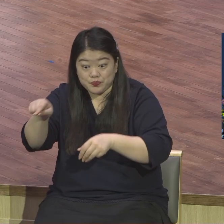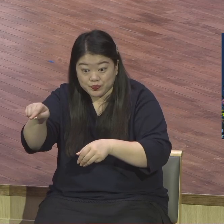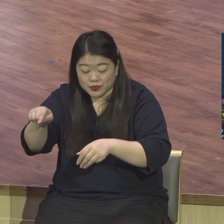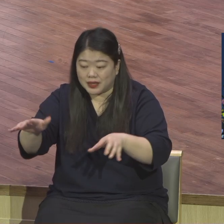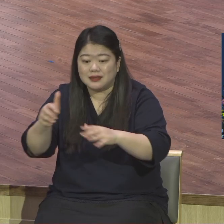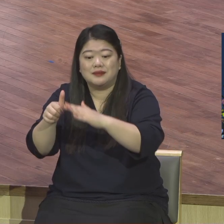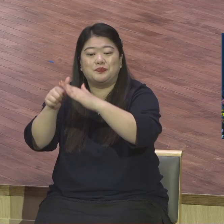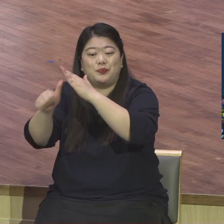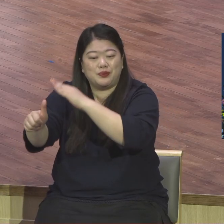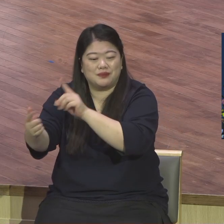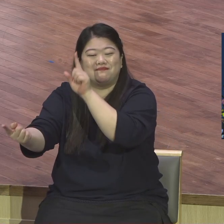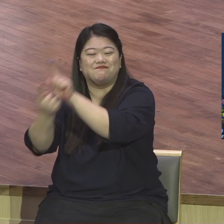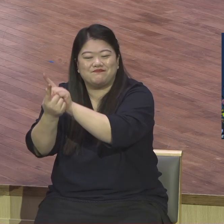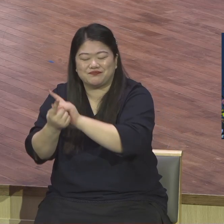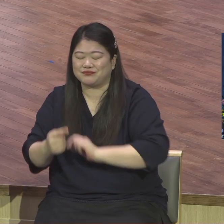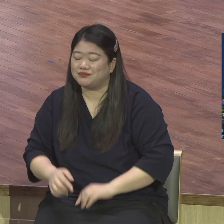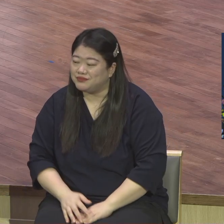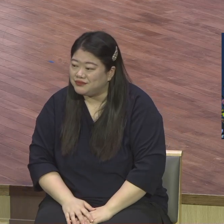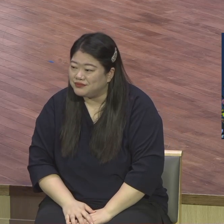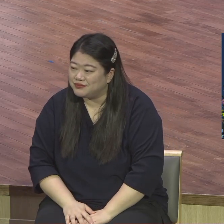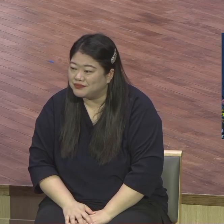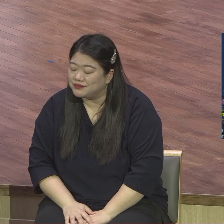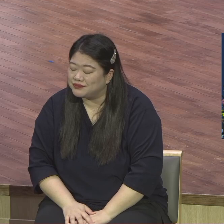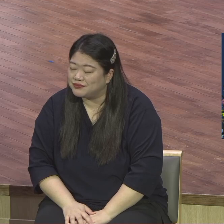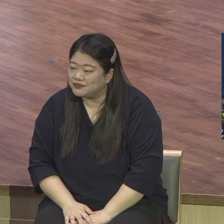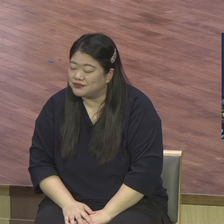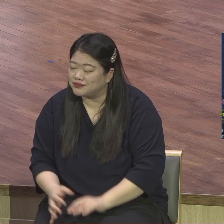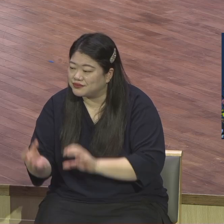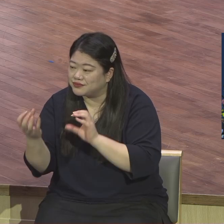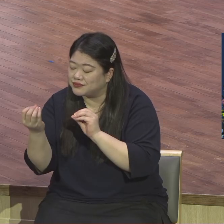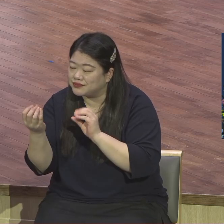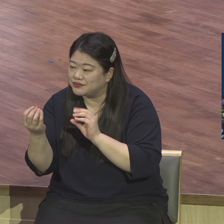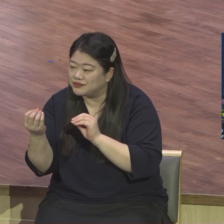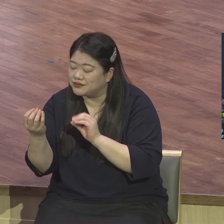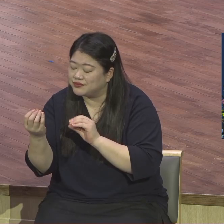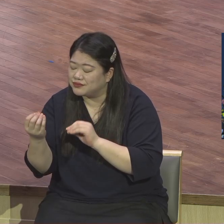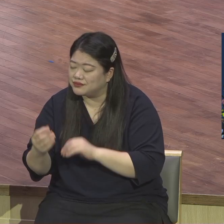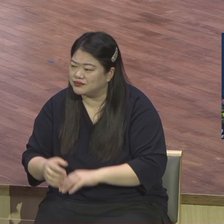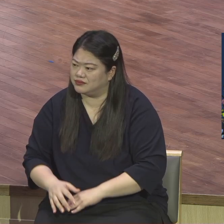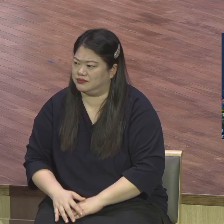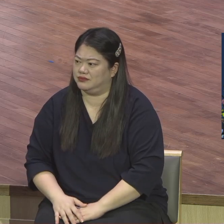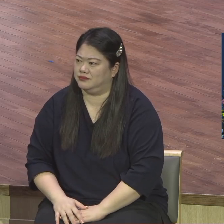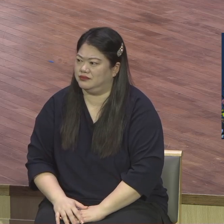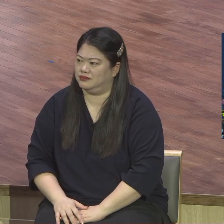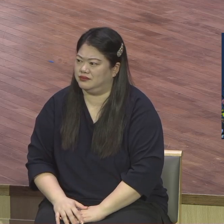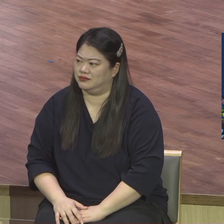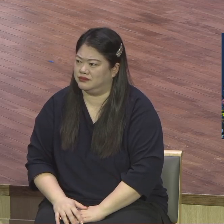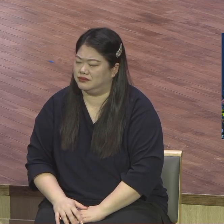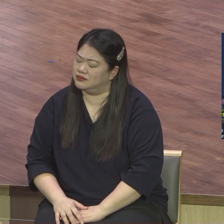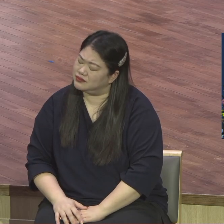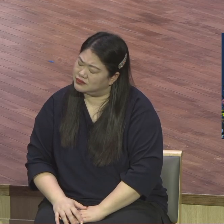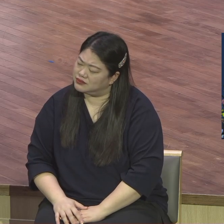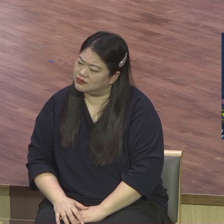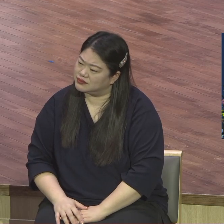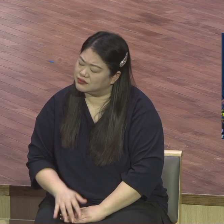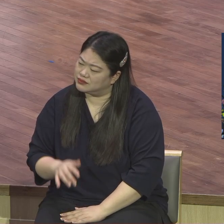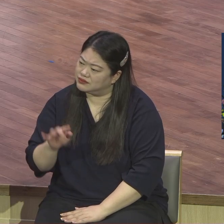대표라. 얼마나 조심 상합니까? 얼마나 치고받고 싸웠으면 피튀기 했으면.